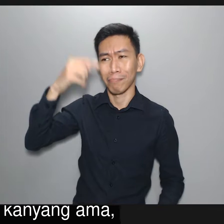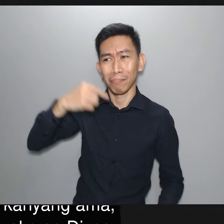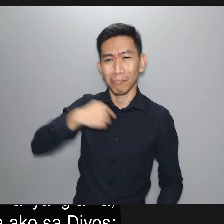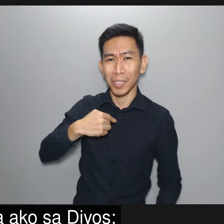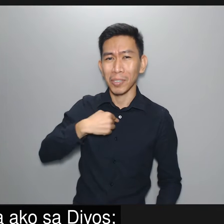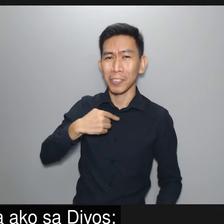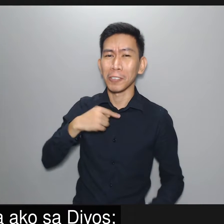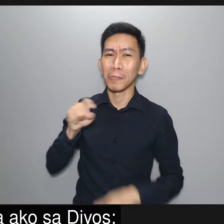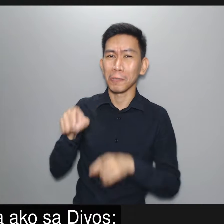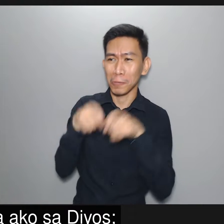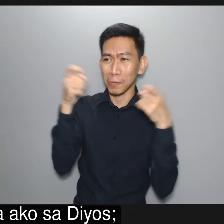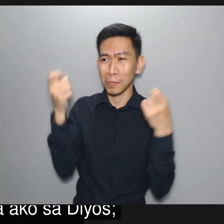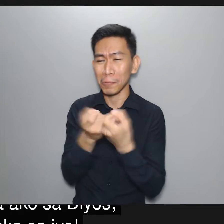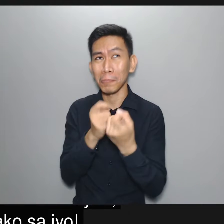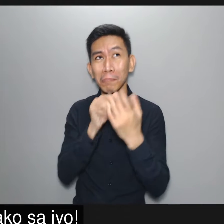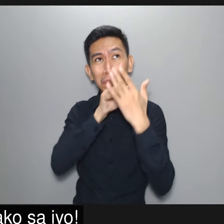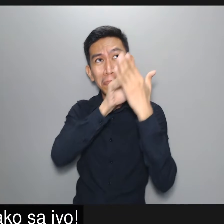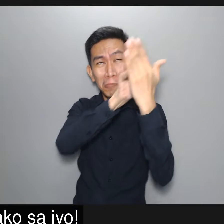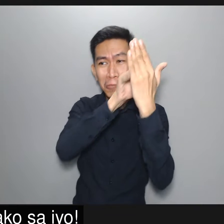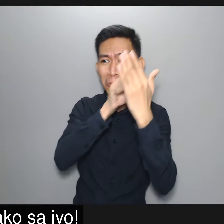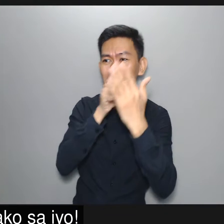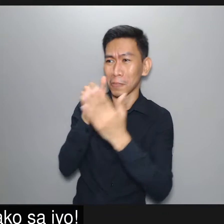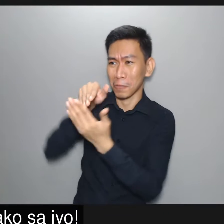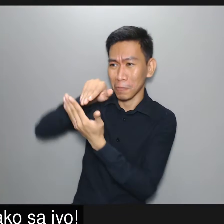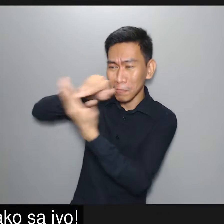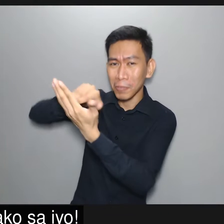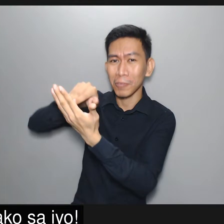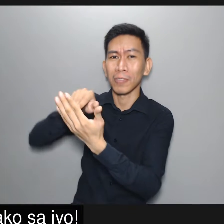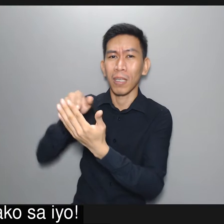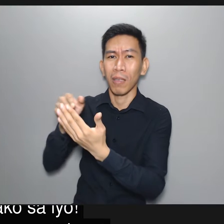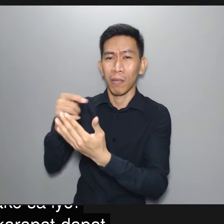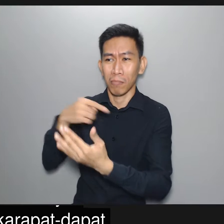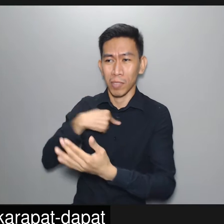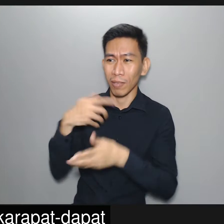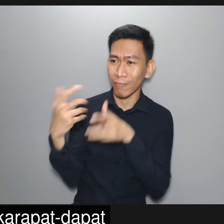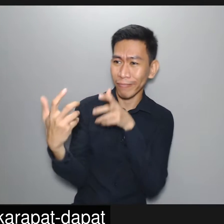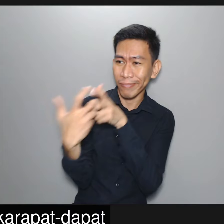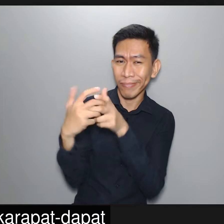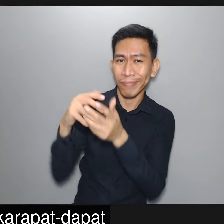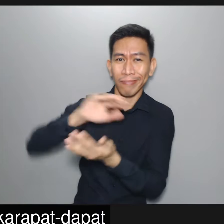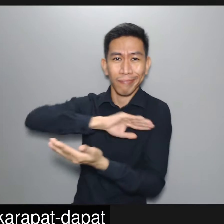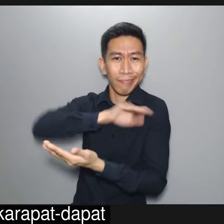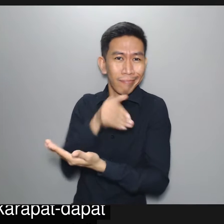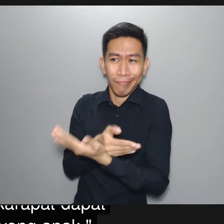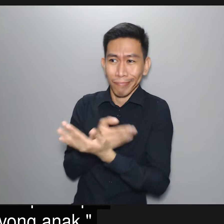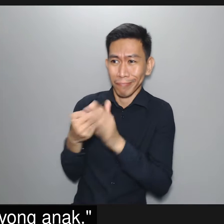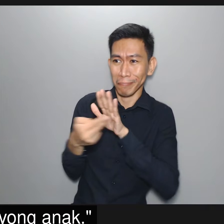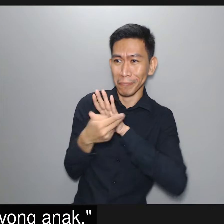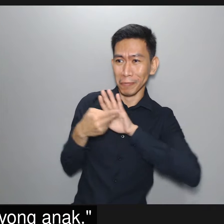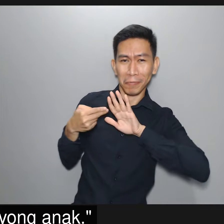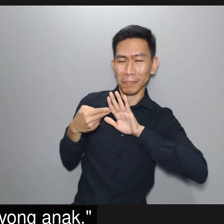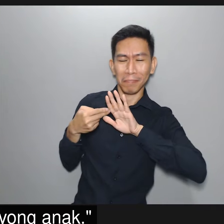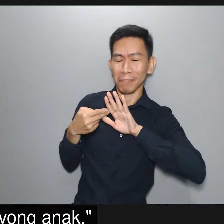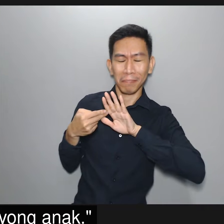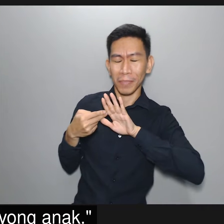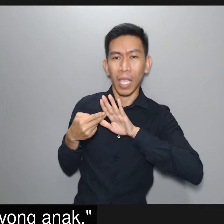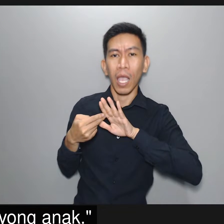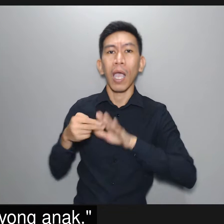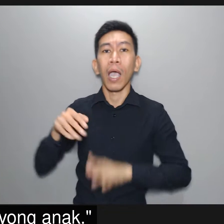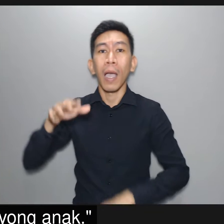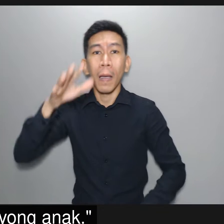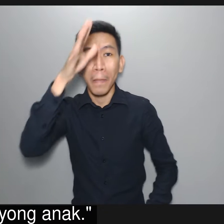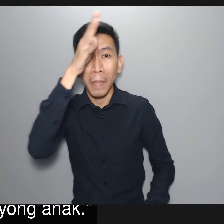sa iyo. Ako hindi nakarapat-dapat na tawagin iyong anak." Ngunit sinabihan ng ama ang kanyang mga